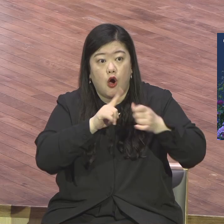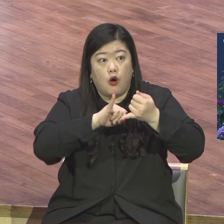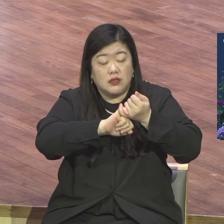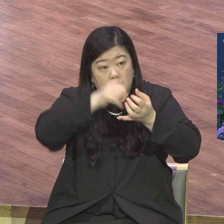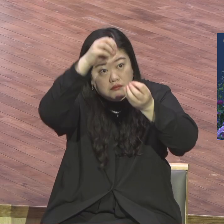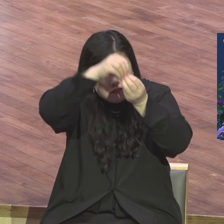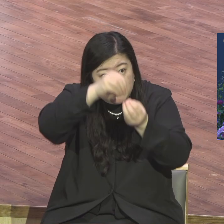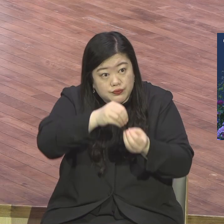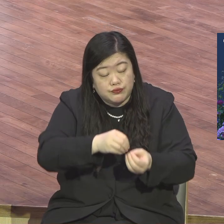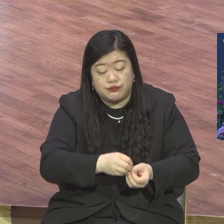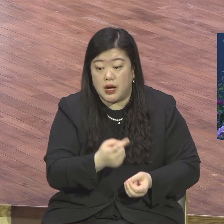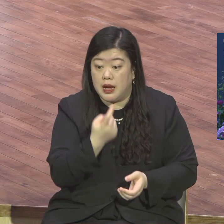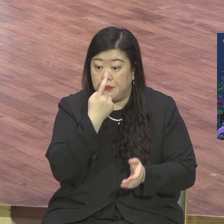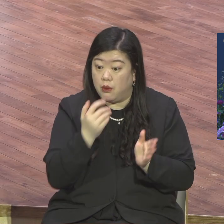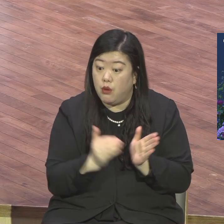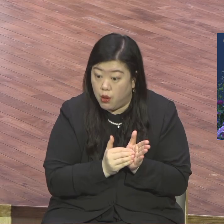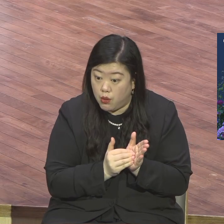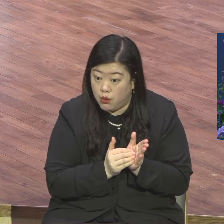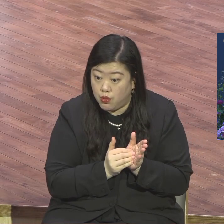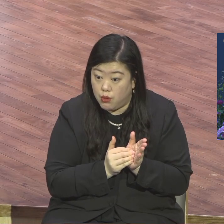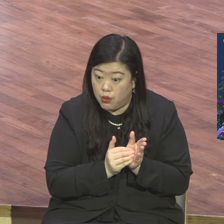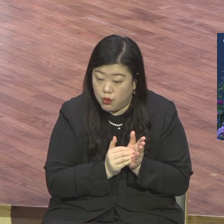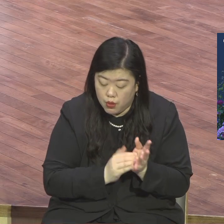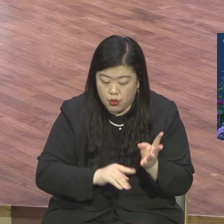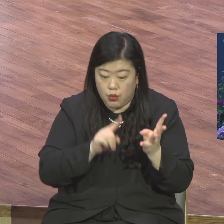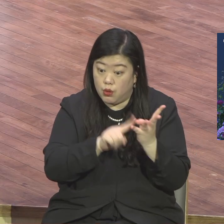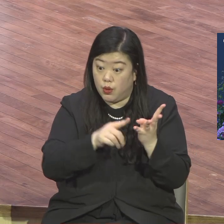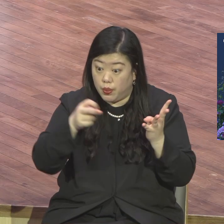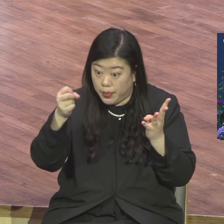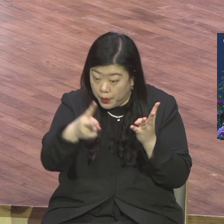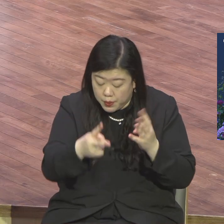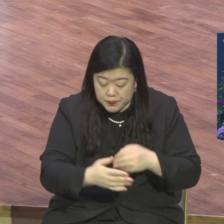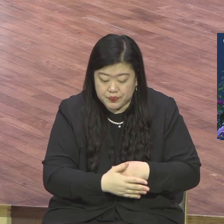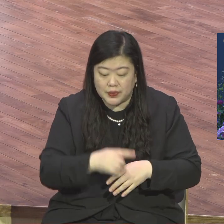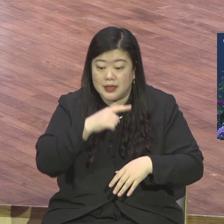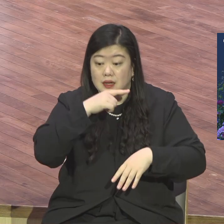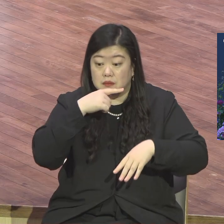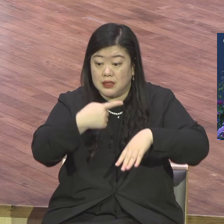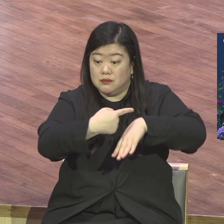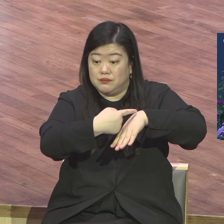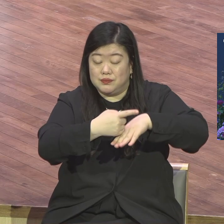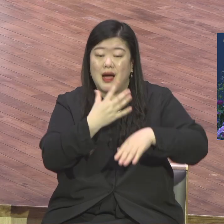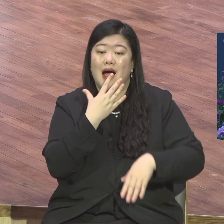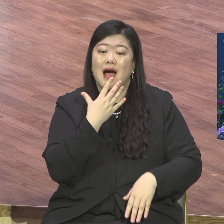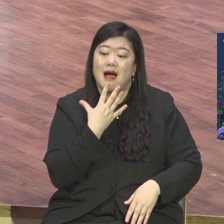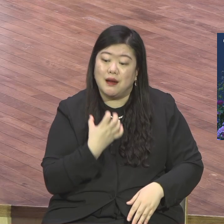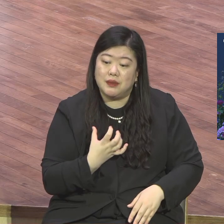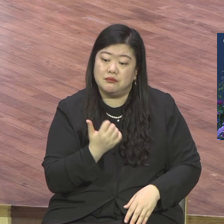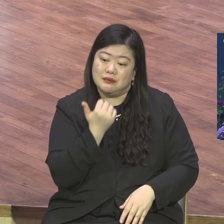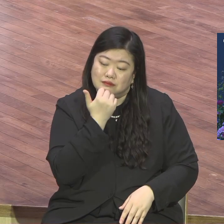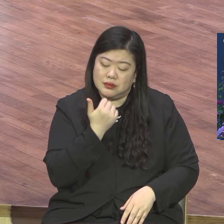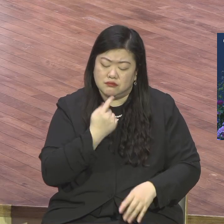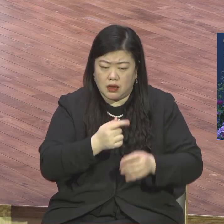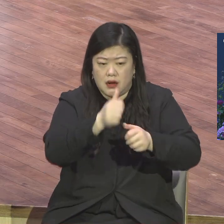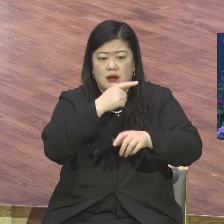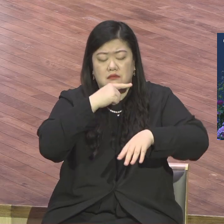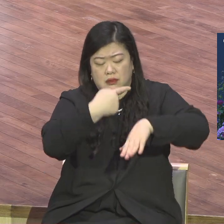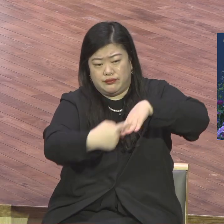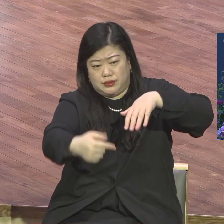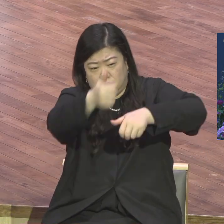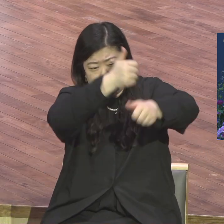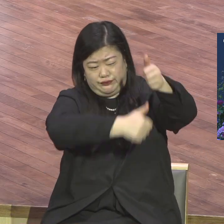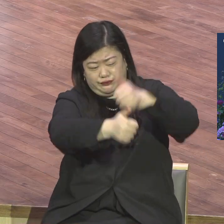문을 다 그렇게 열어주실 뿐만 아니라 하나님께서 이스라엘 이 백성들의 혈통을